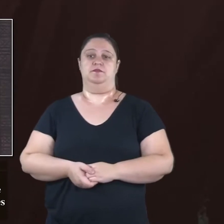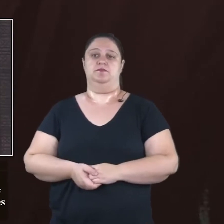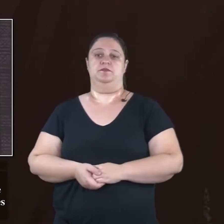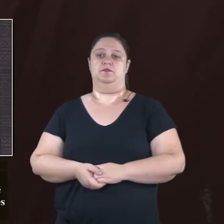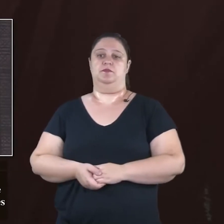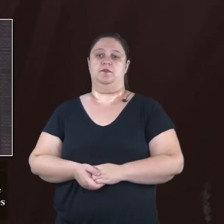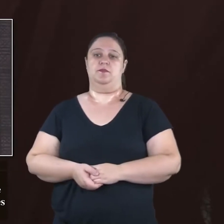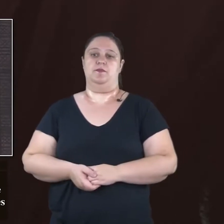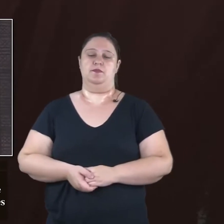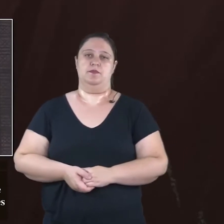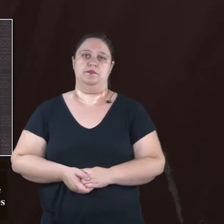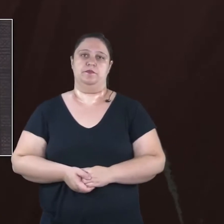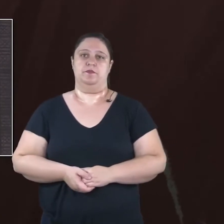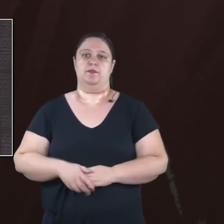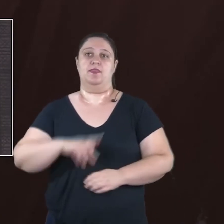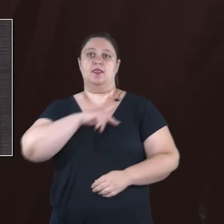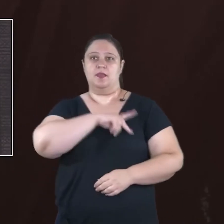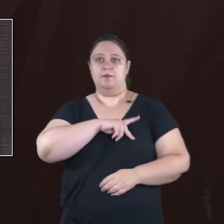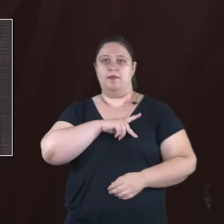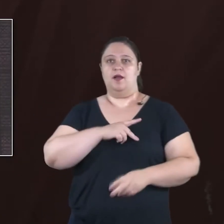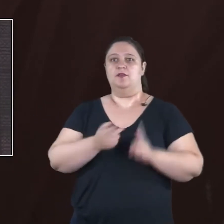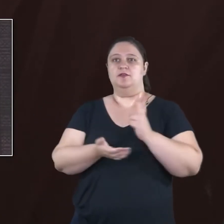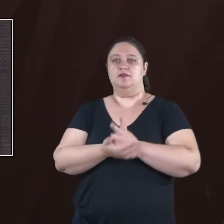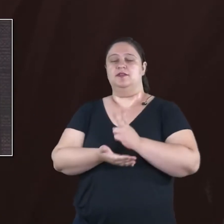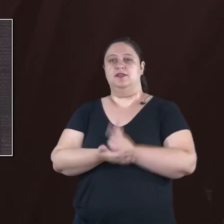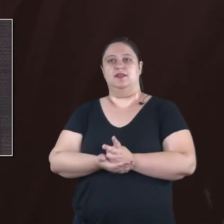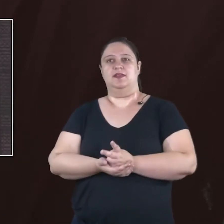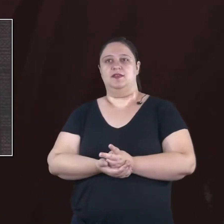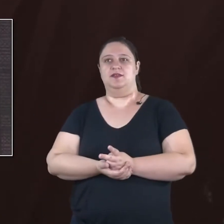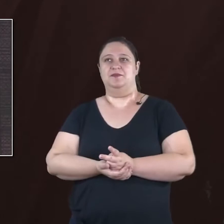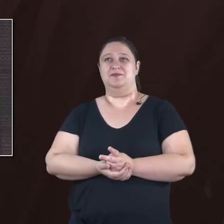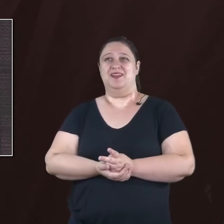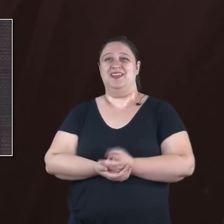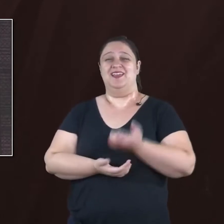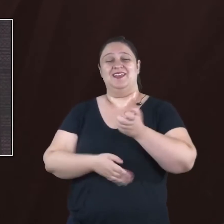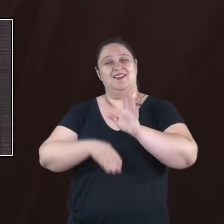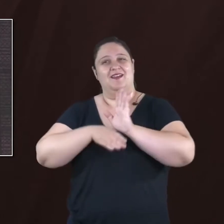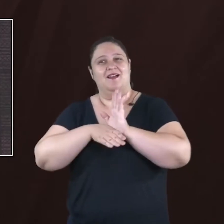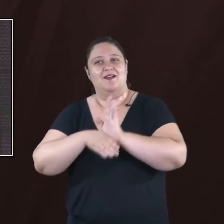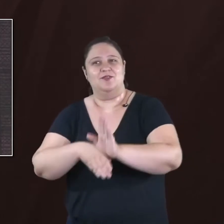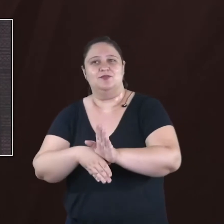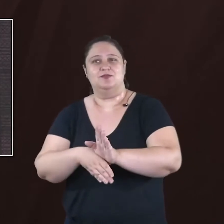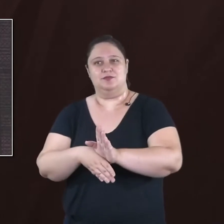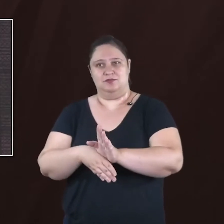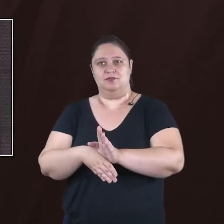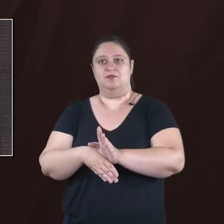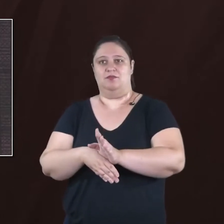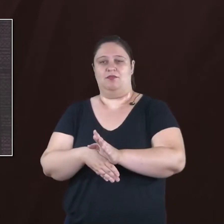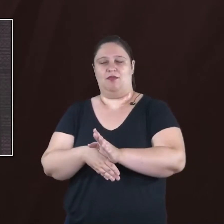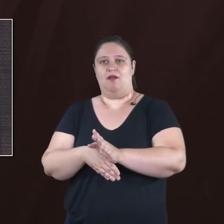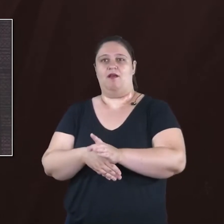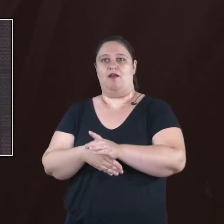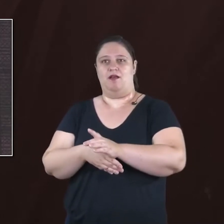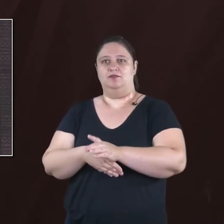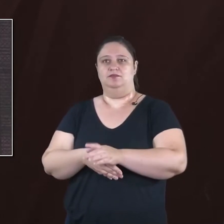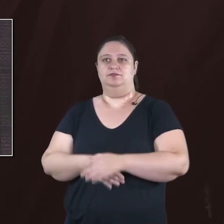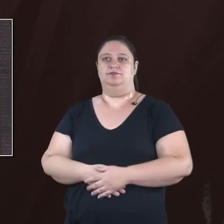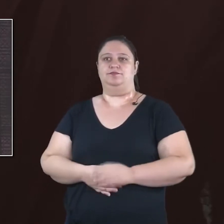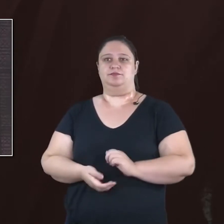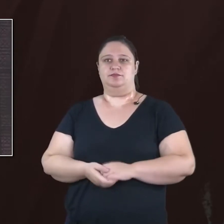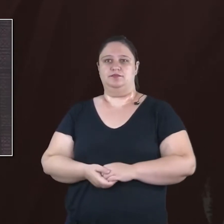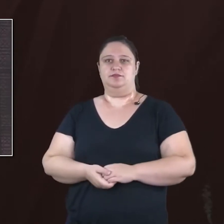Mas Paulo fazia de tudo para não se achar pesado financeiramente para as pessoas que recebiam o Evangelho.